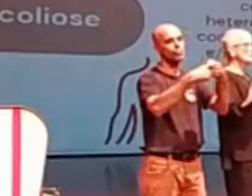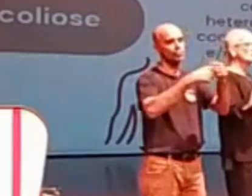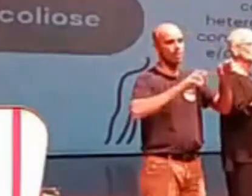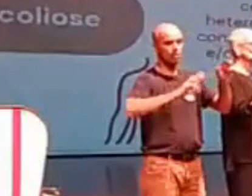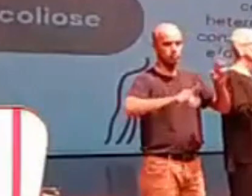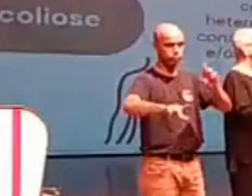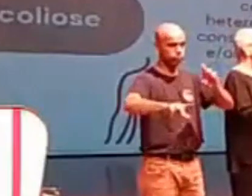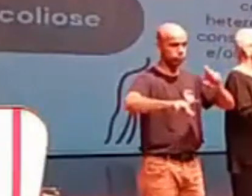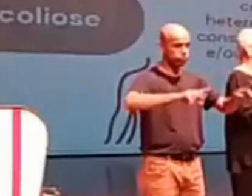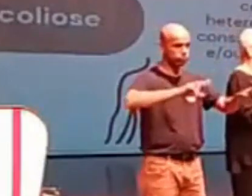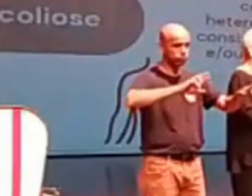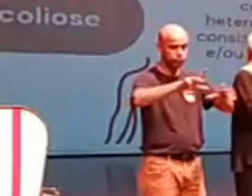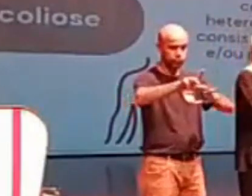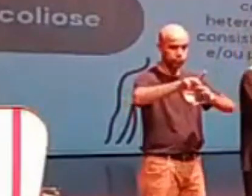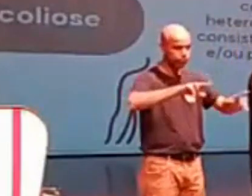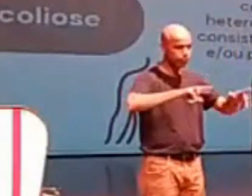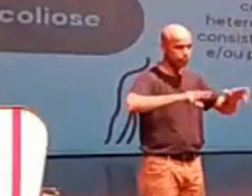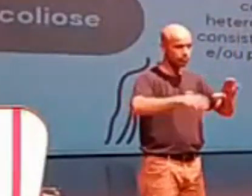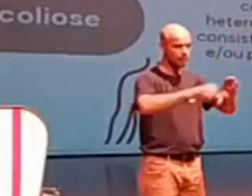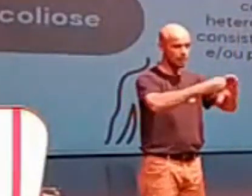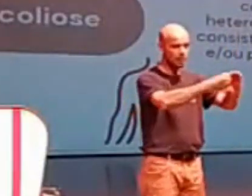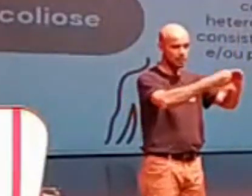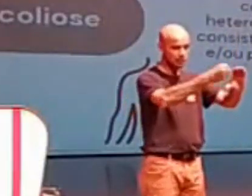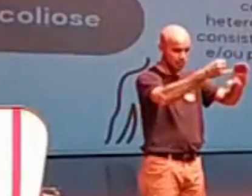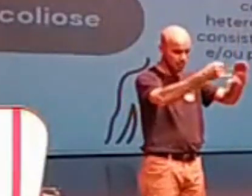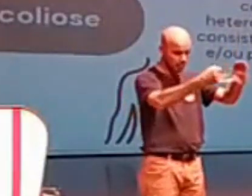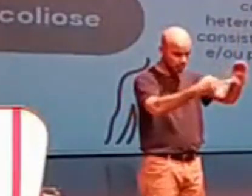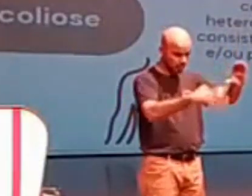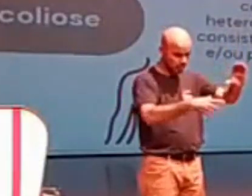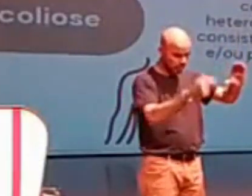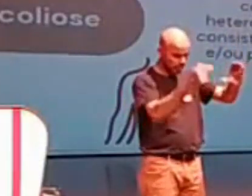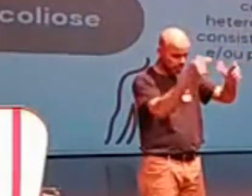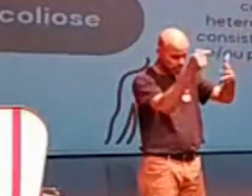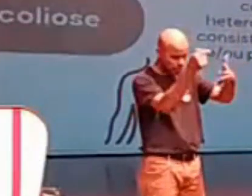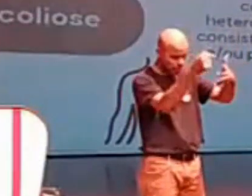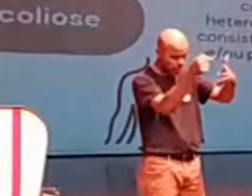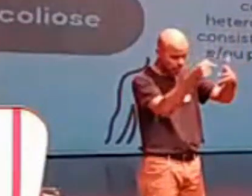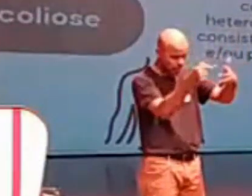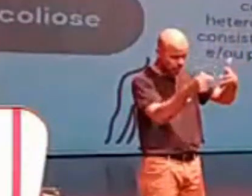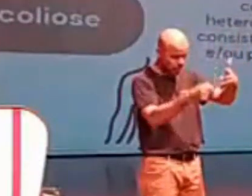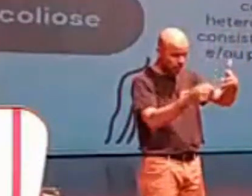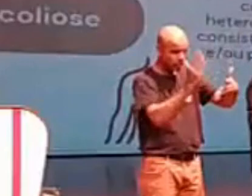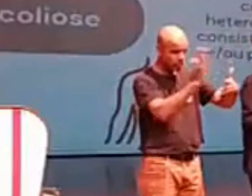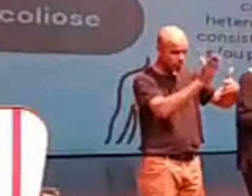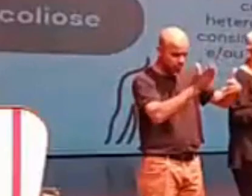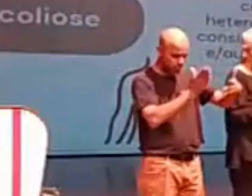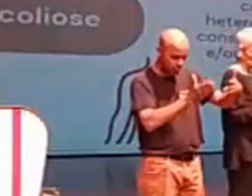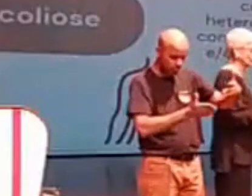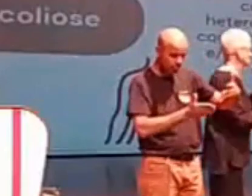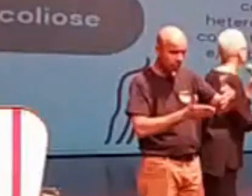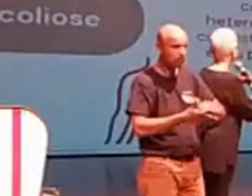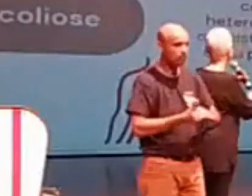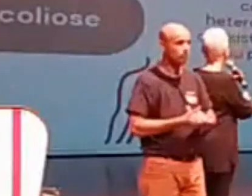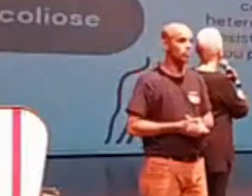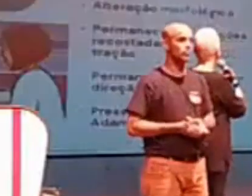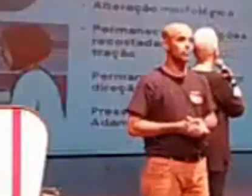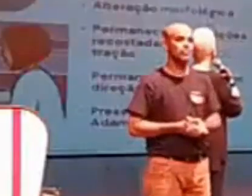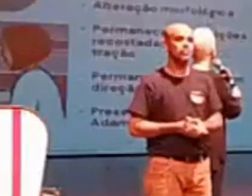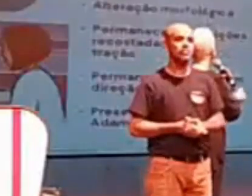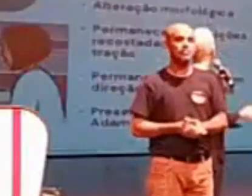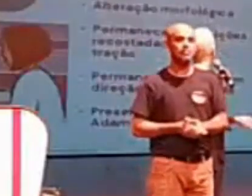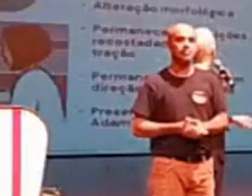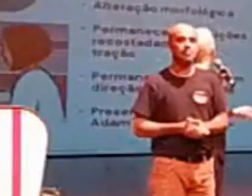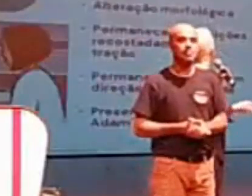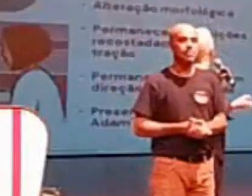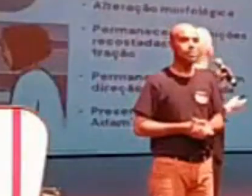diferenciam por alguma característica que determinado pesquisador foi lá e encontrou nela, né? É isso.